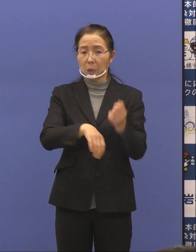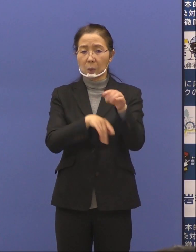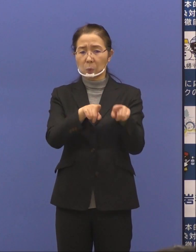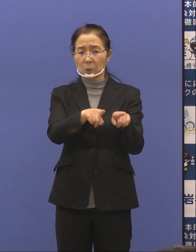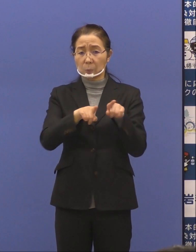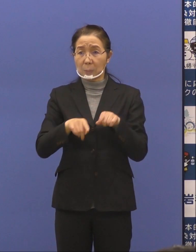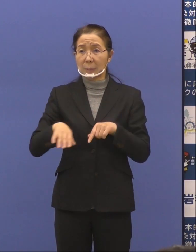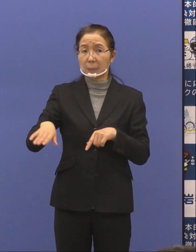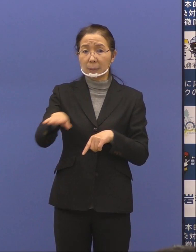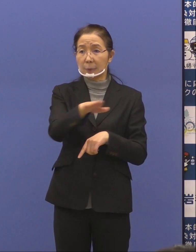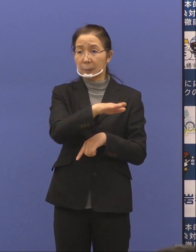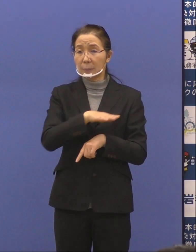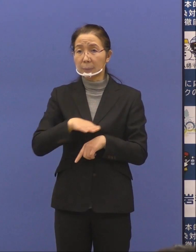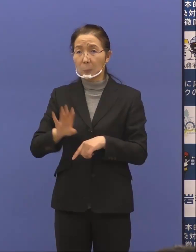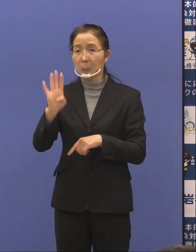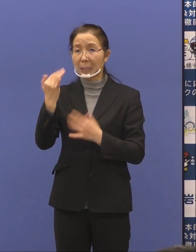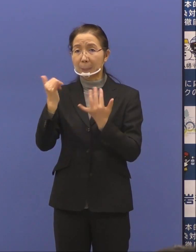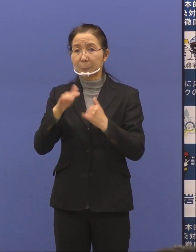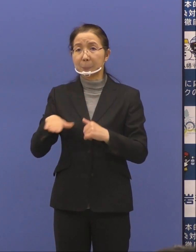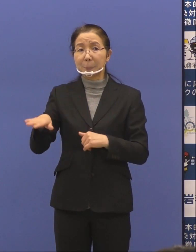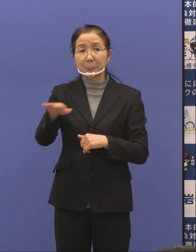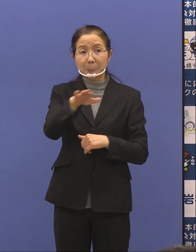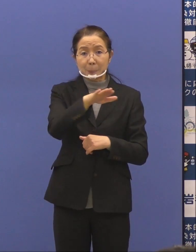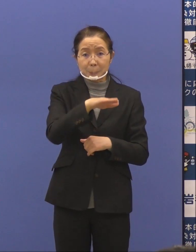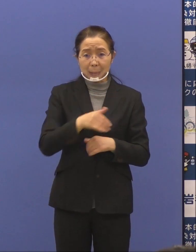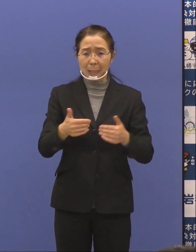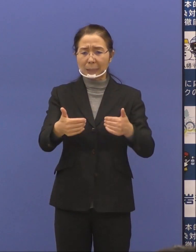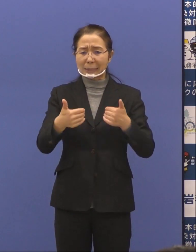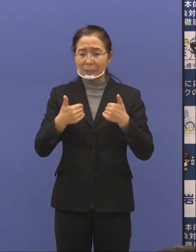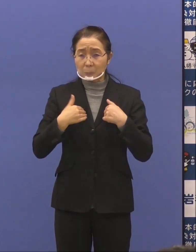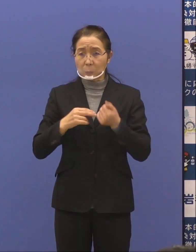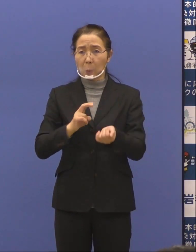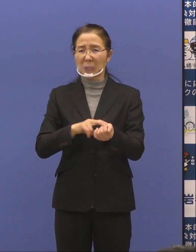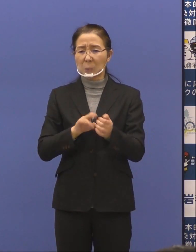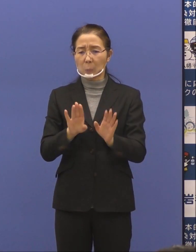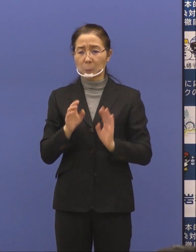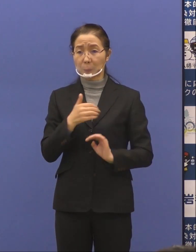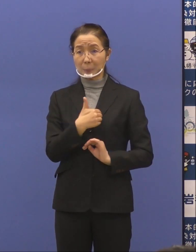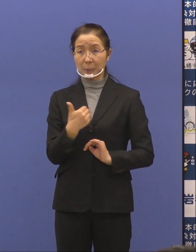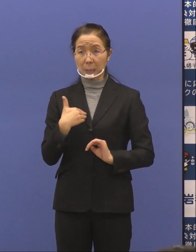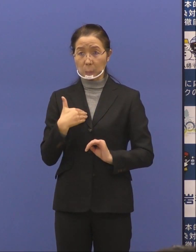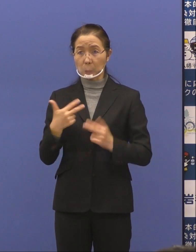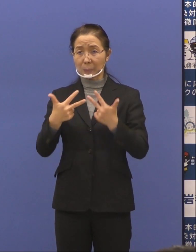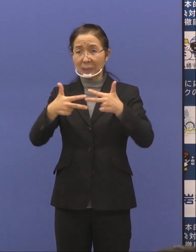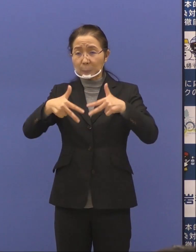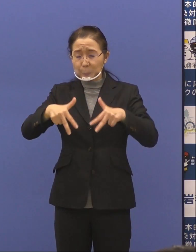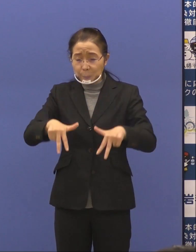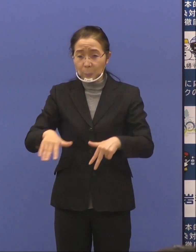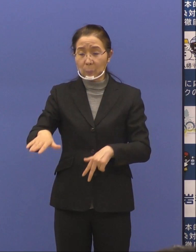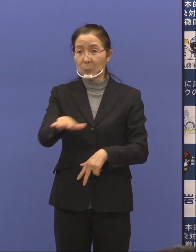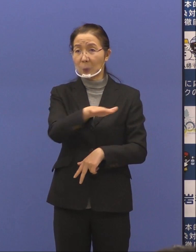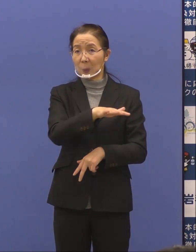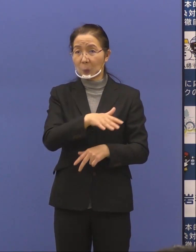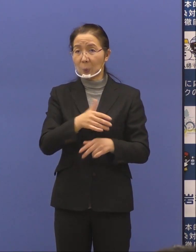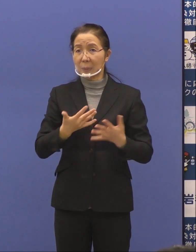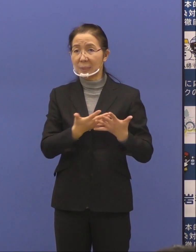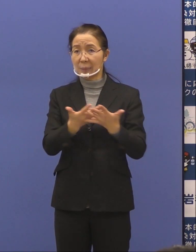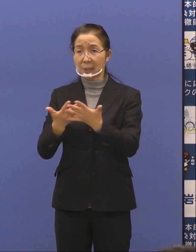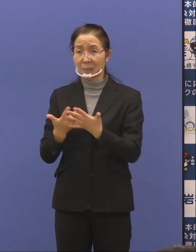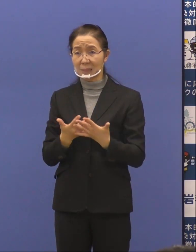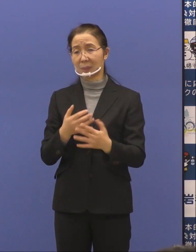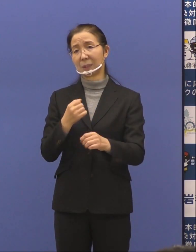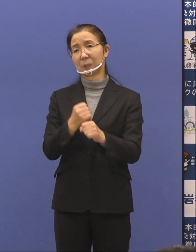て、県民みんなが必要な医療を得られるような、医療の体制づ